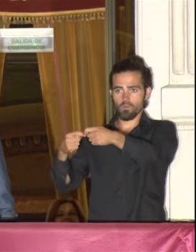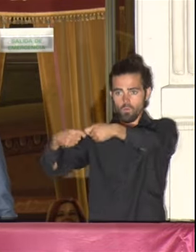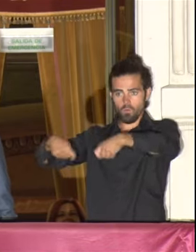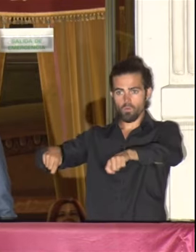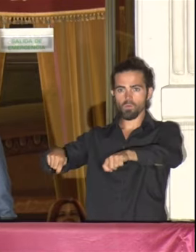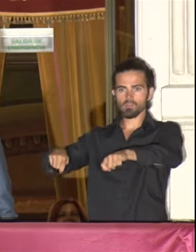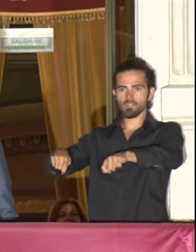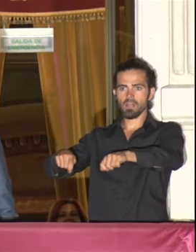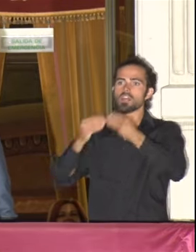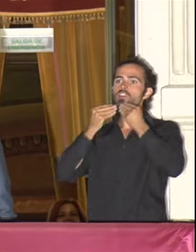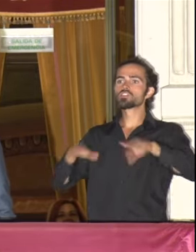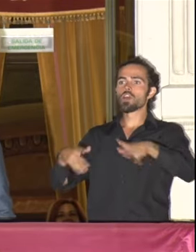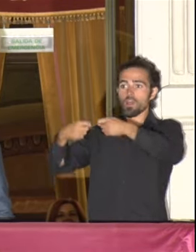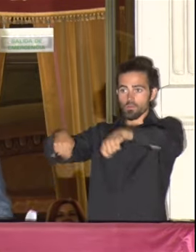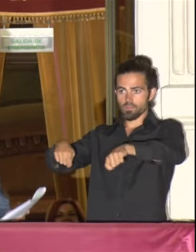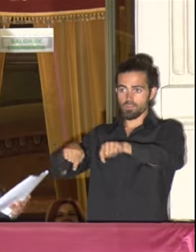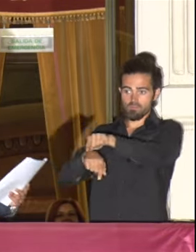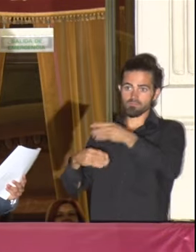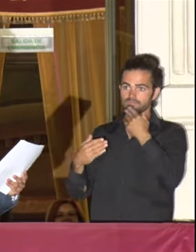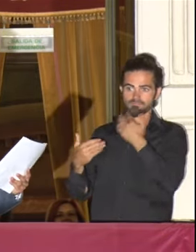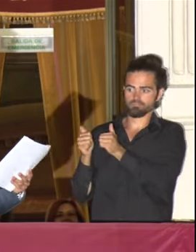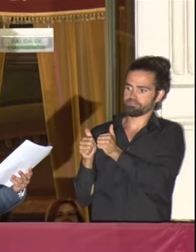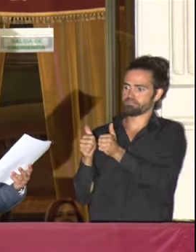y la historia de los cuchilleros van de la mano.